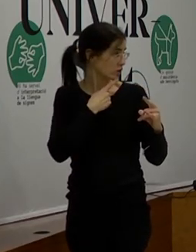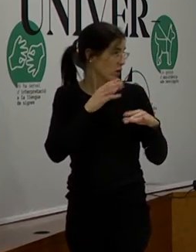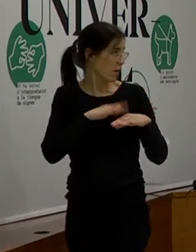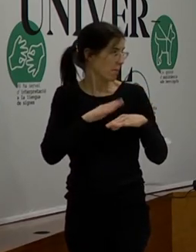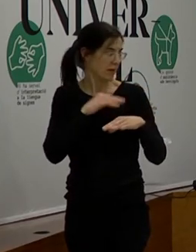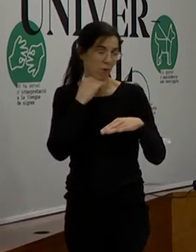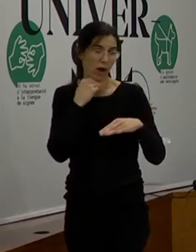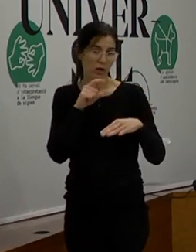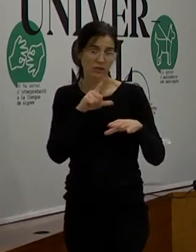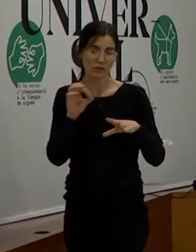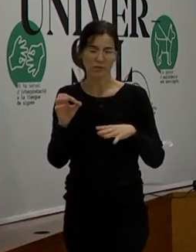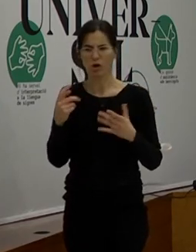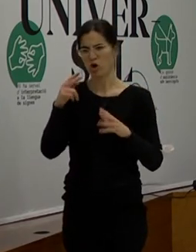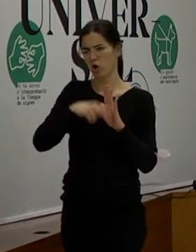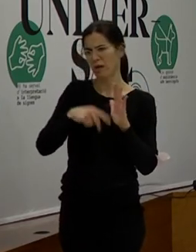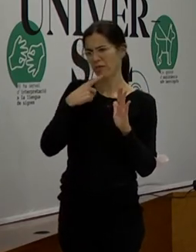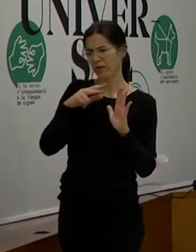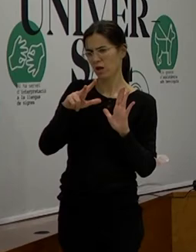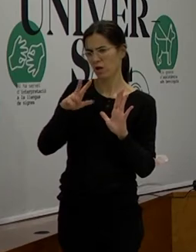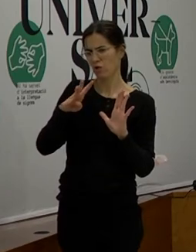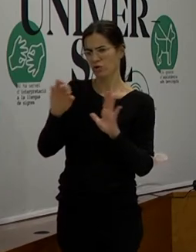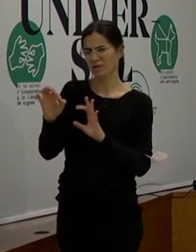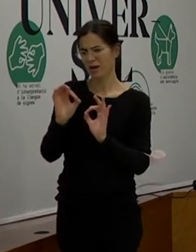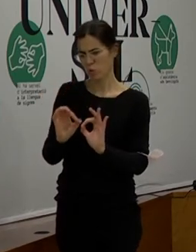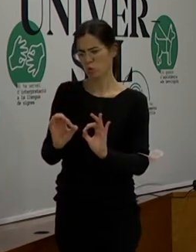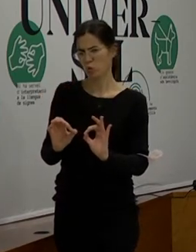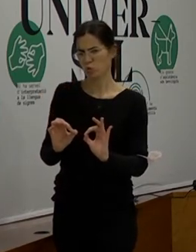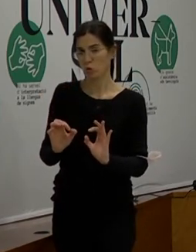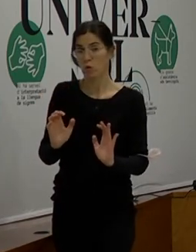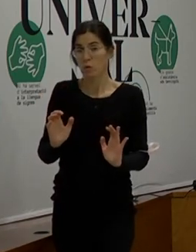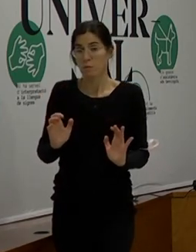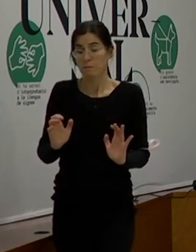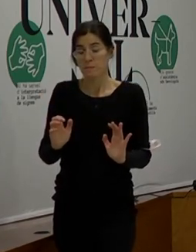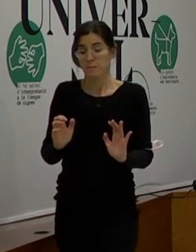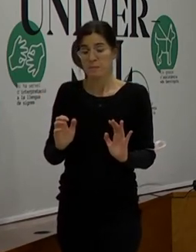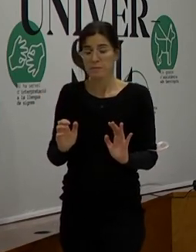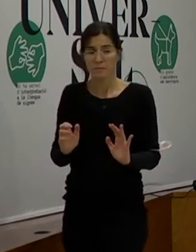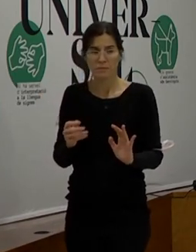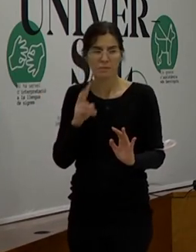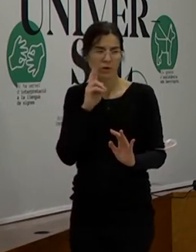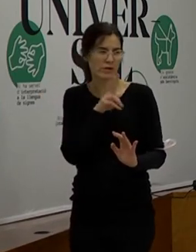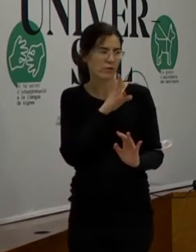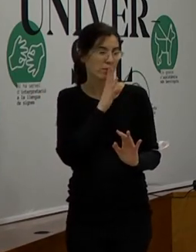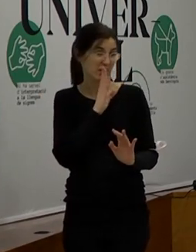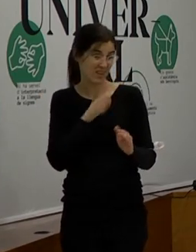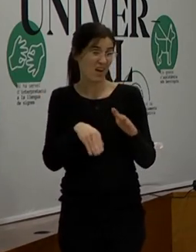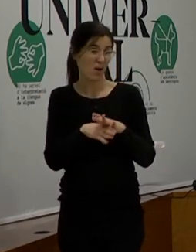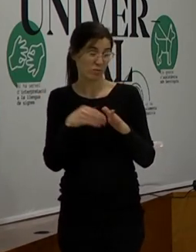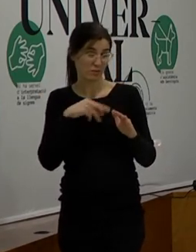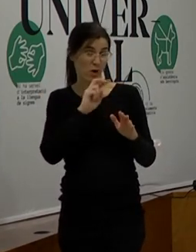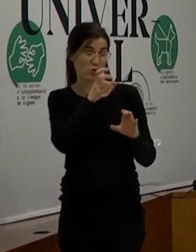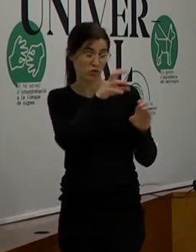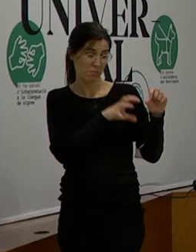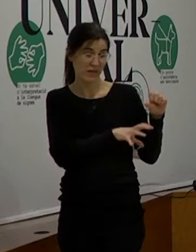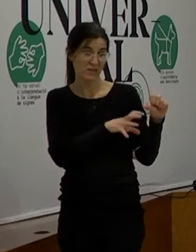70, no? Però la norma diu 90, 80, vas costito, no? Però veieu el que passa encara amb altres països